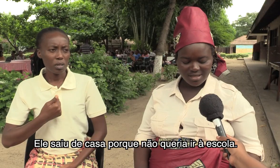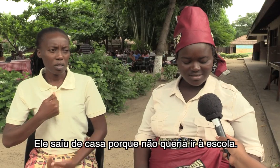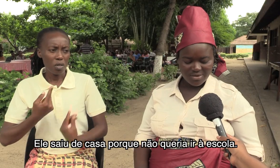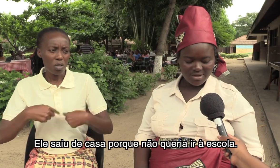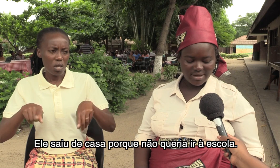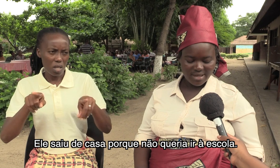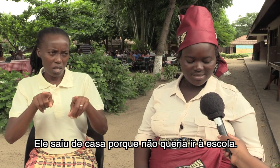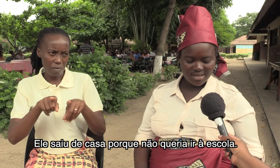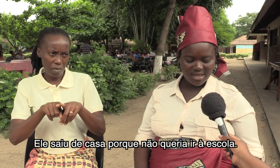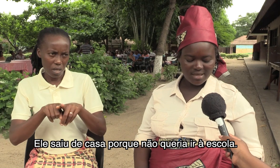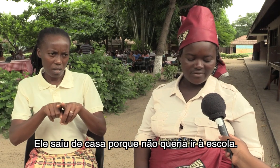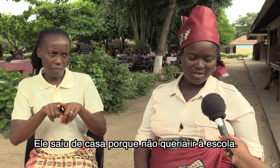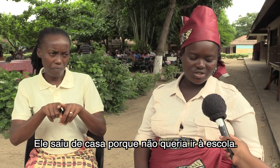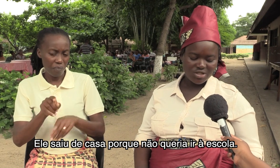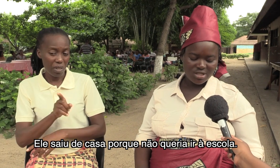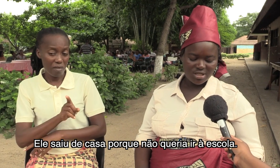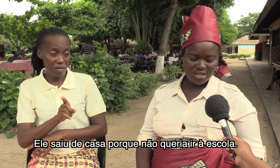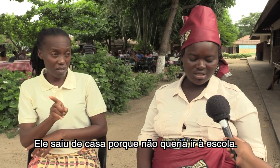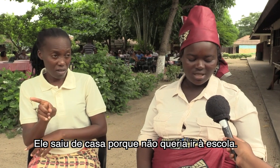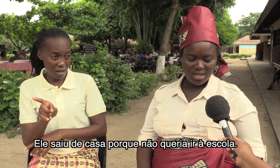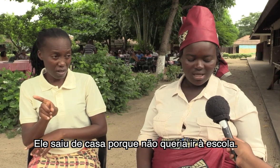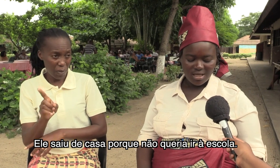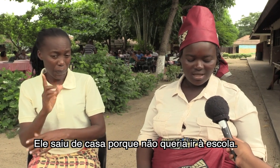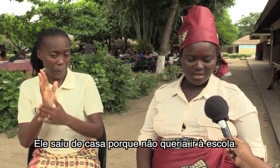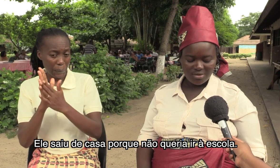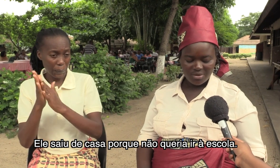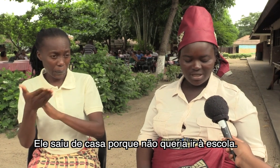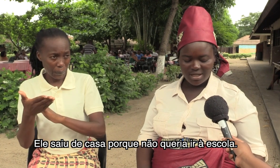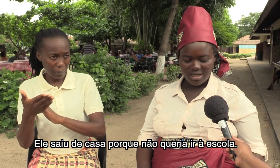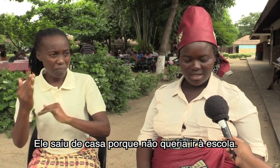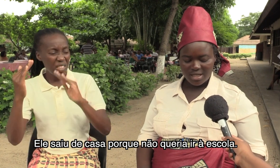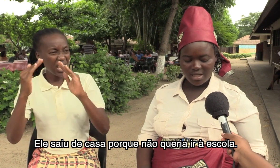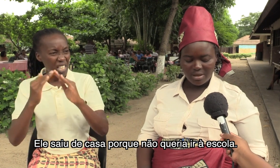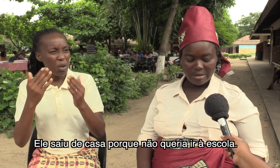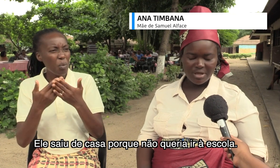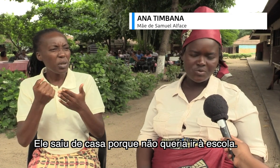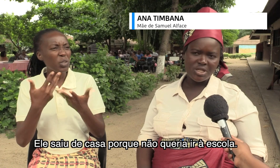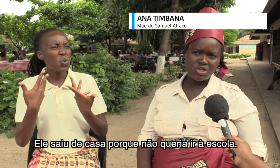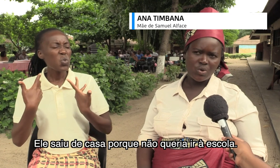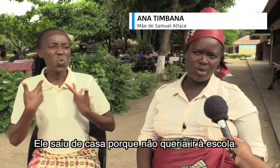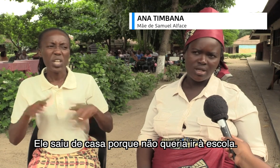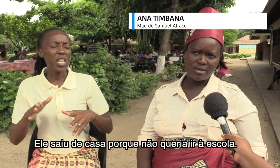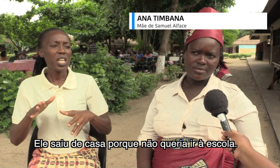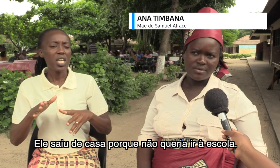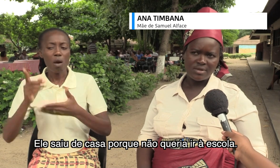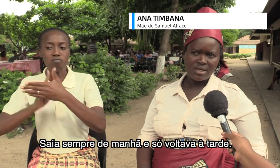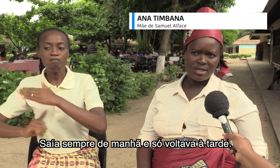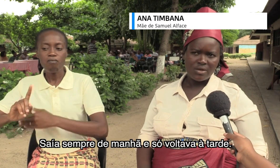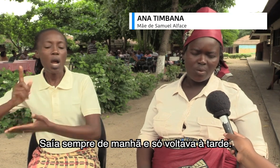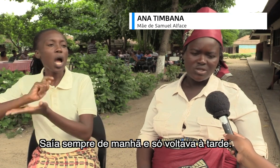Ele saiu de casa através de ir, ele não queria nem ir mais para a escola.